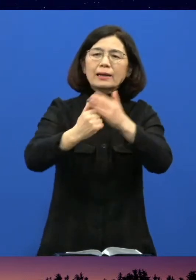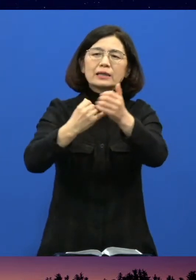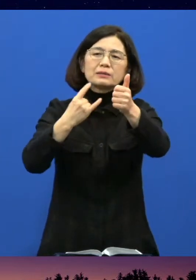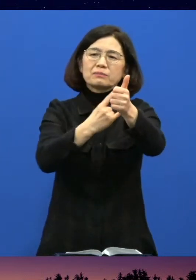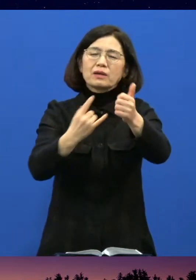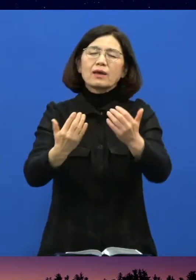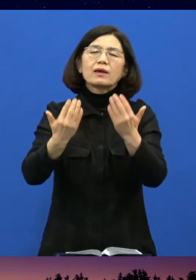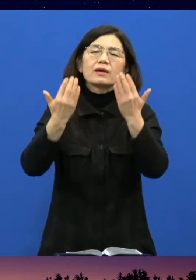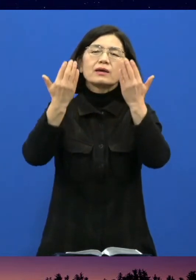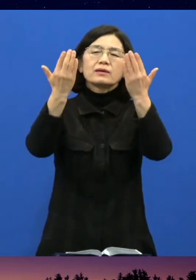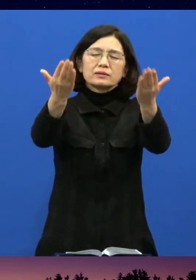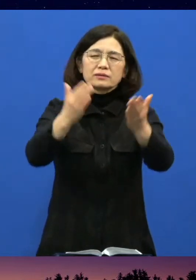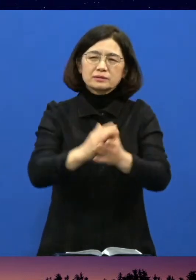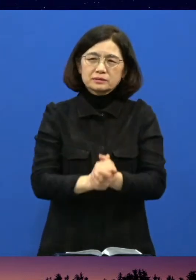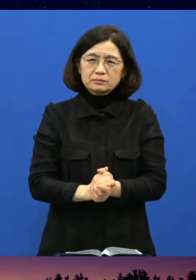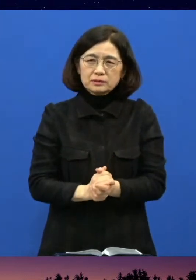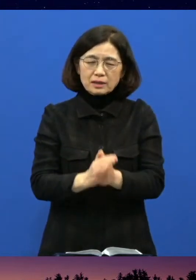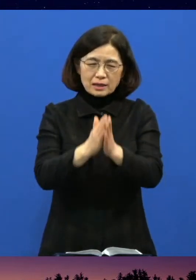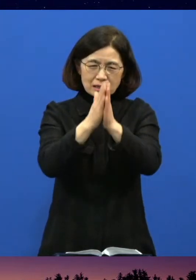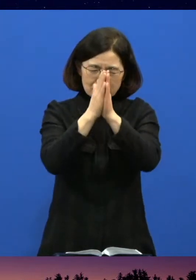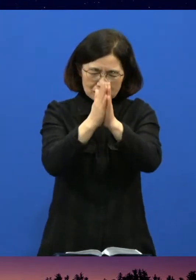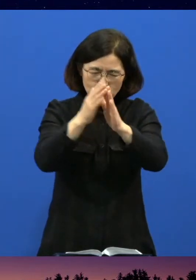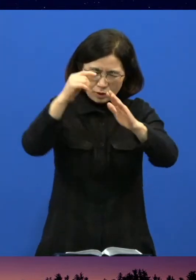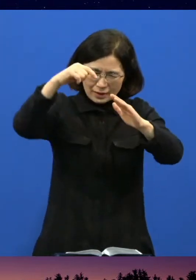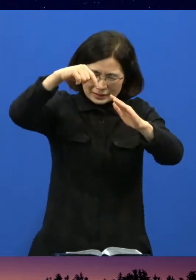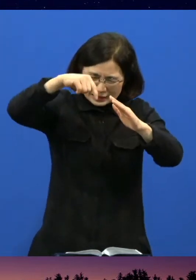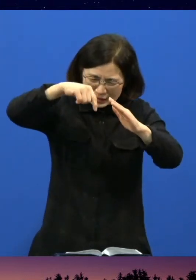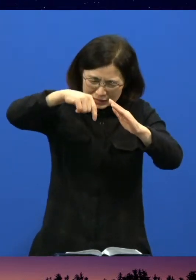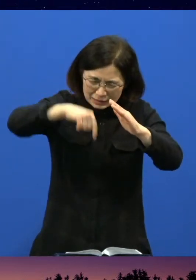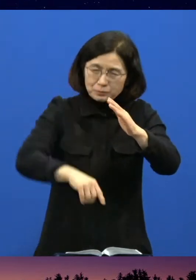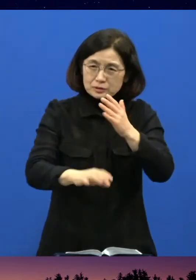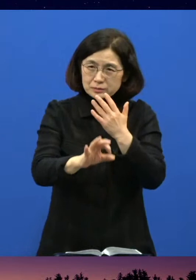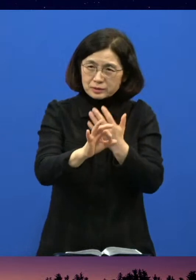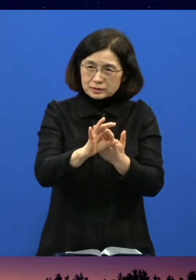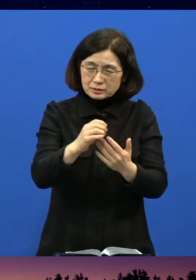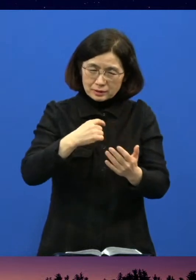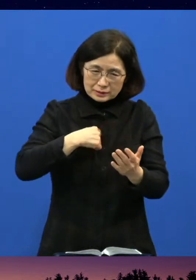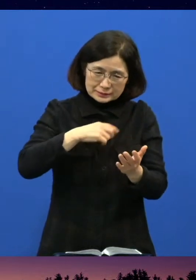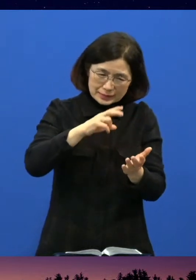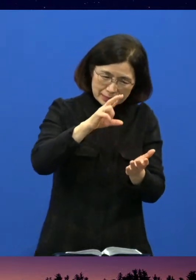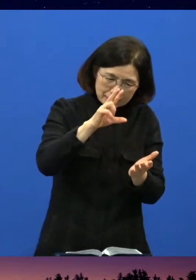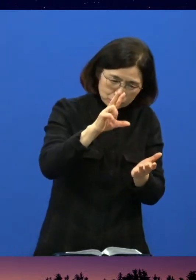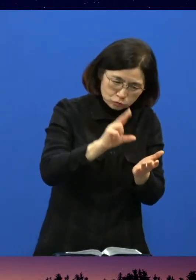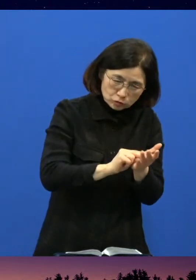기도가 깊어지면서 이미 한나는 자기 개인의 문제로 끝나지 않았다는 거예요.